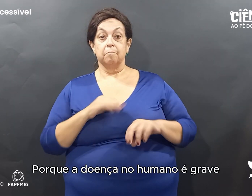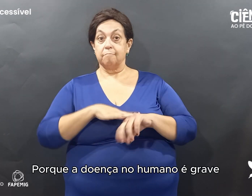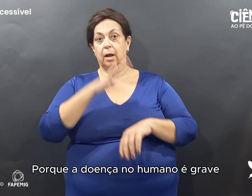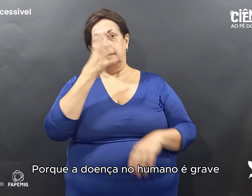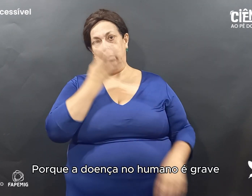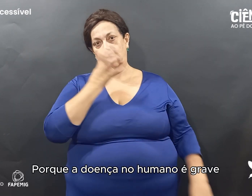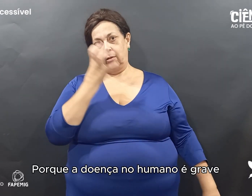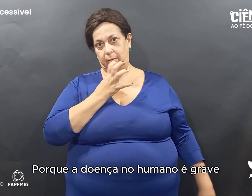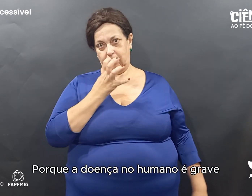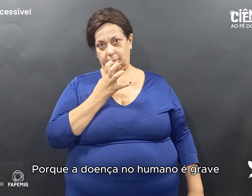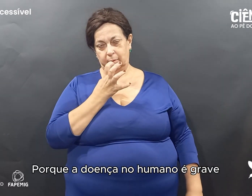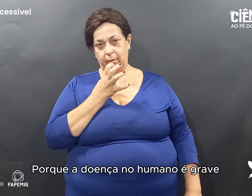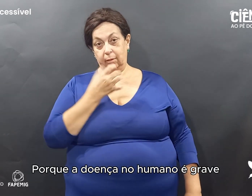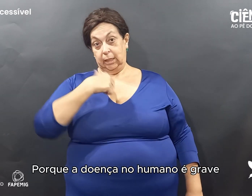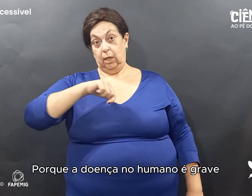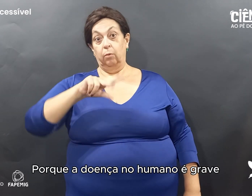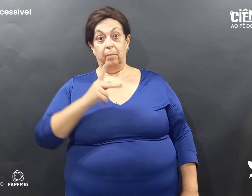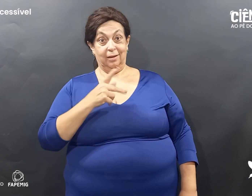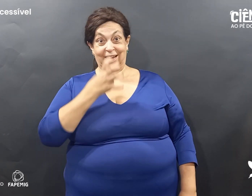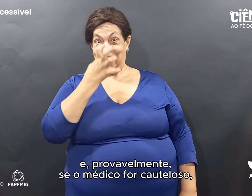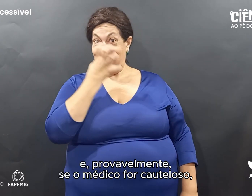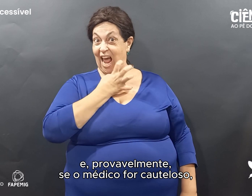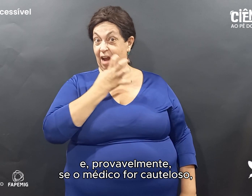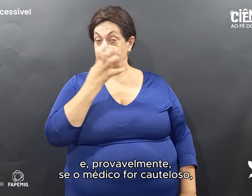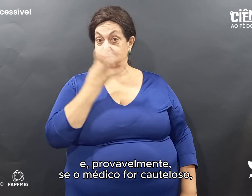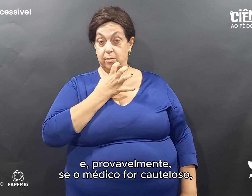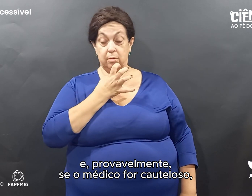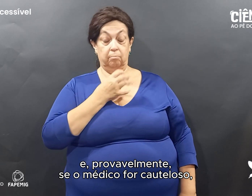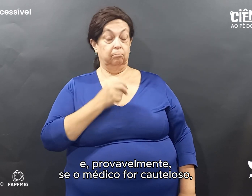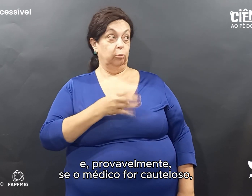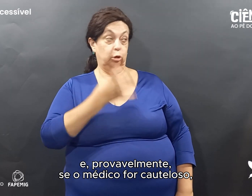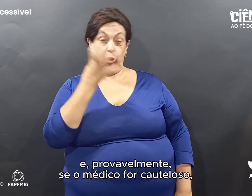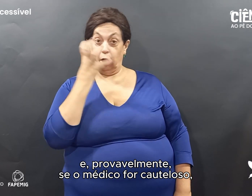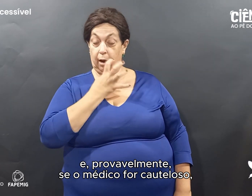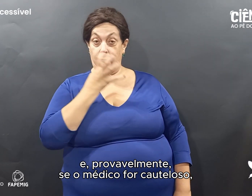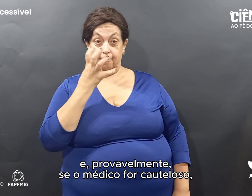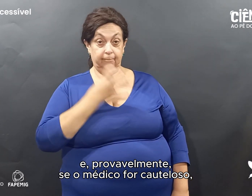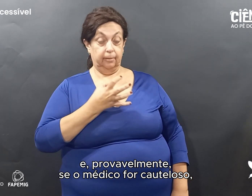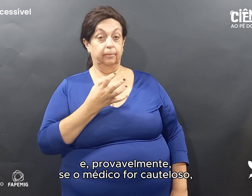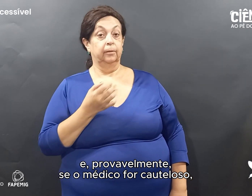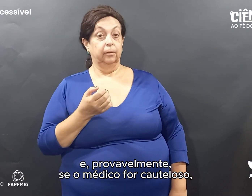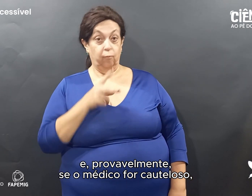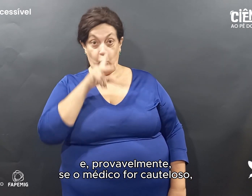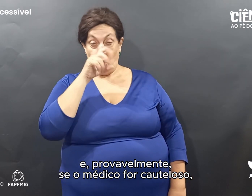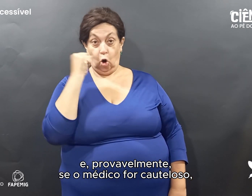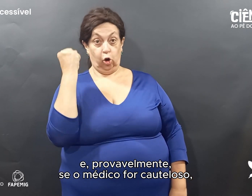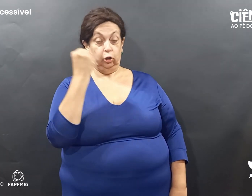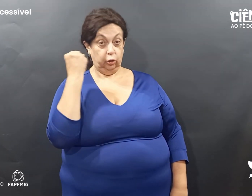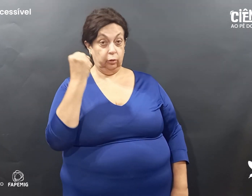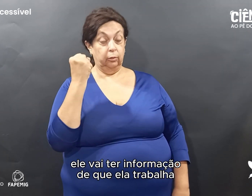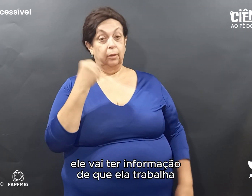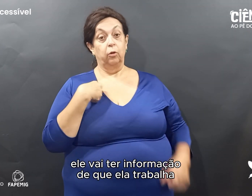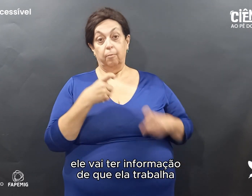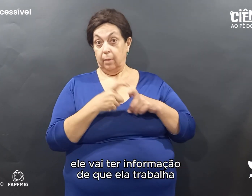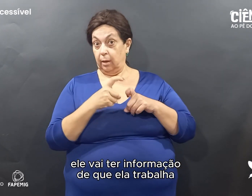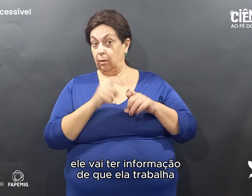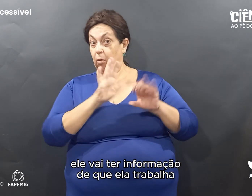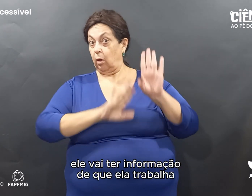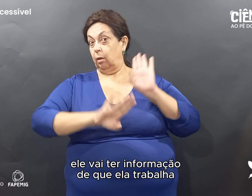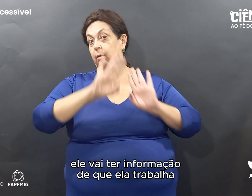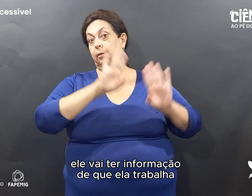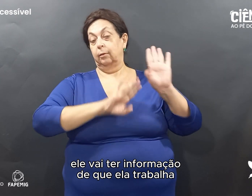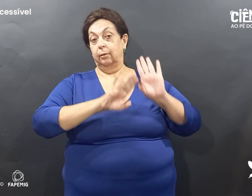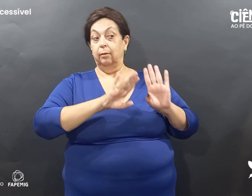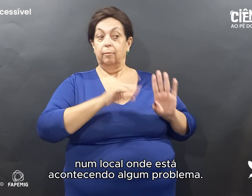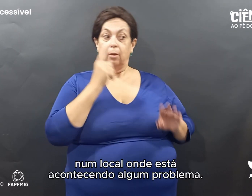graves, porque a doença no humano, ela é grave. E provavelmente ela vai, se o médico ele for cauteloso, ele vai ter informação